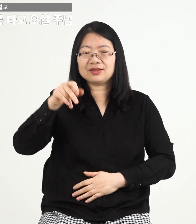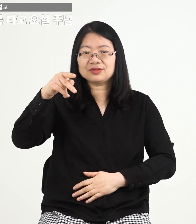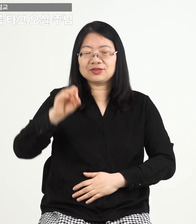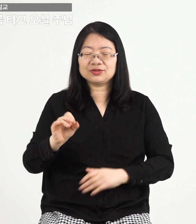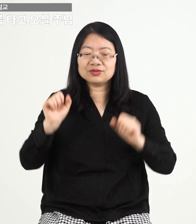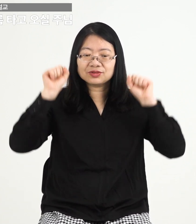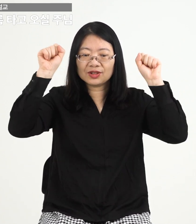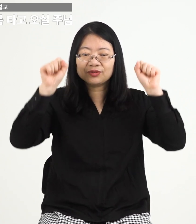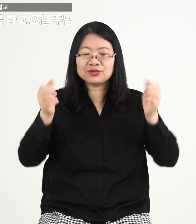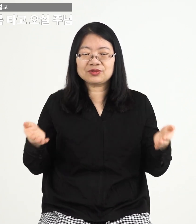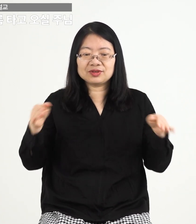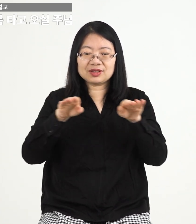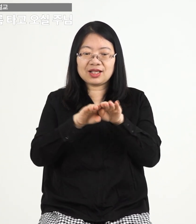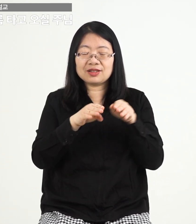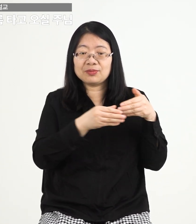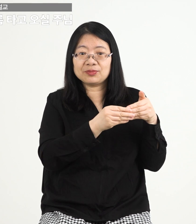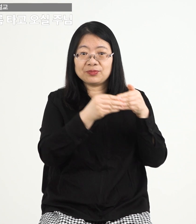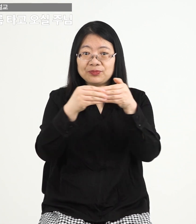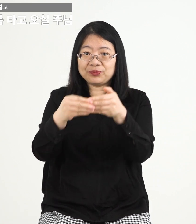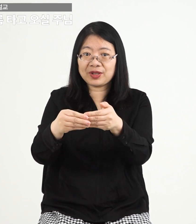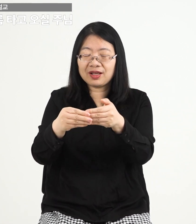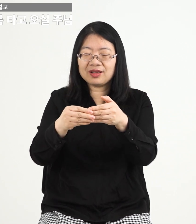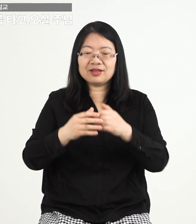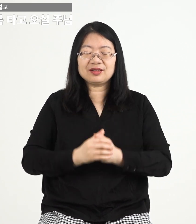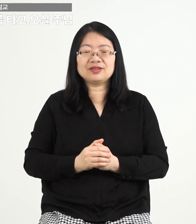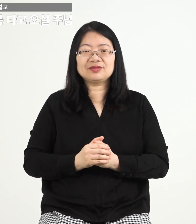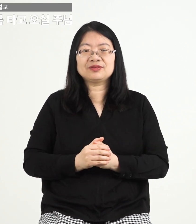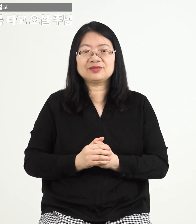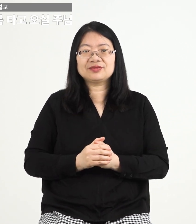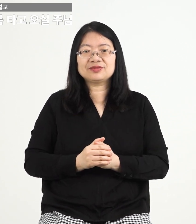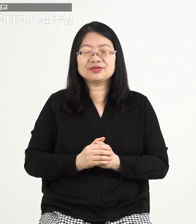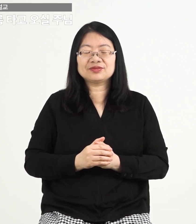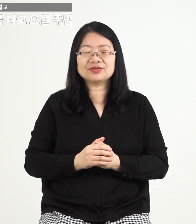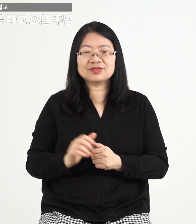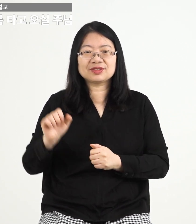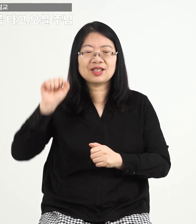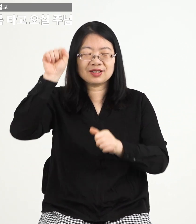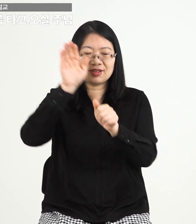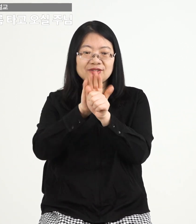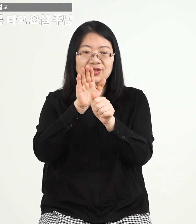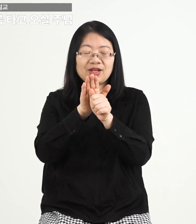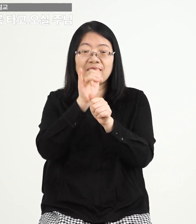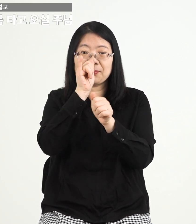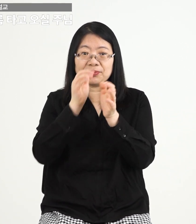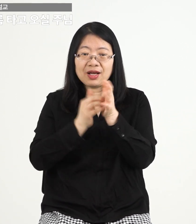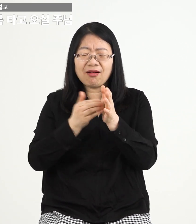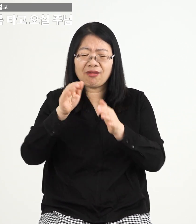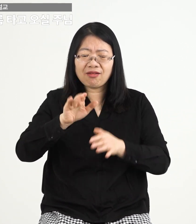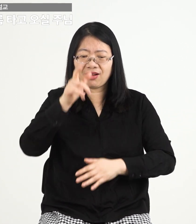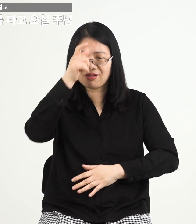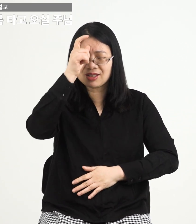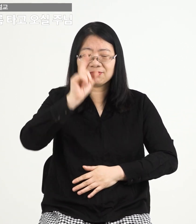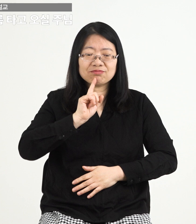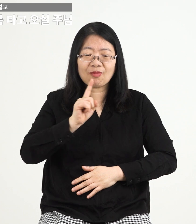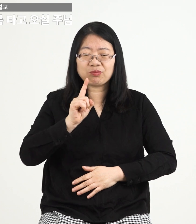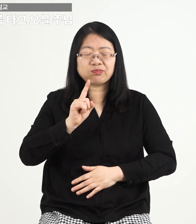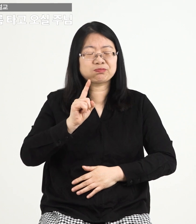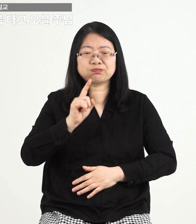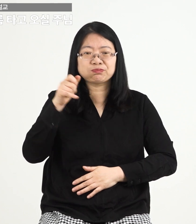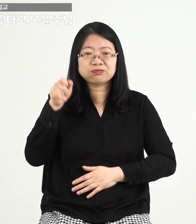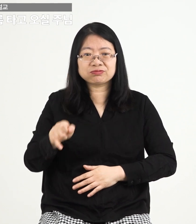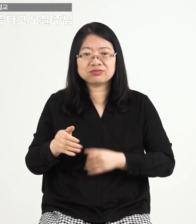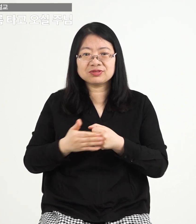그분들 모시고 가서 성도들 앉혀놓고 응원시키고, 근데 뭐 터키 말을 알아야죠.